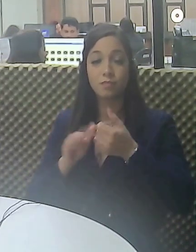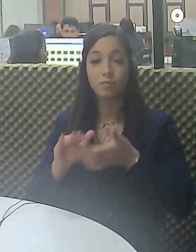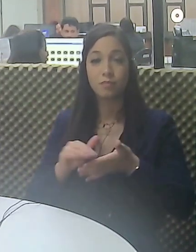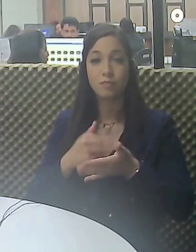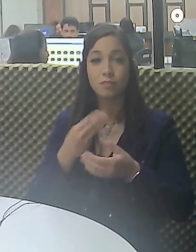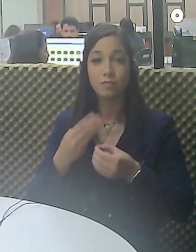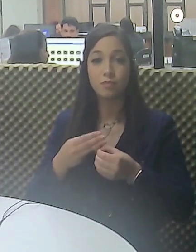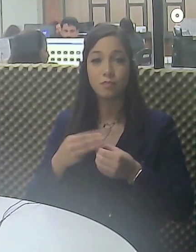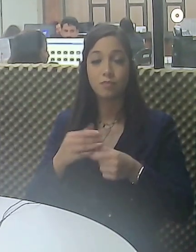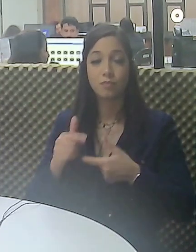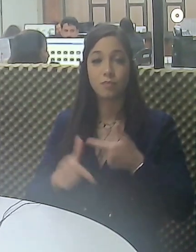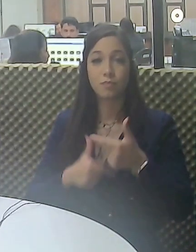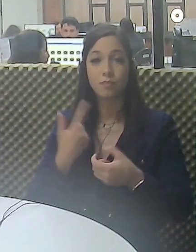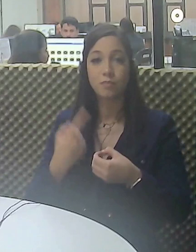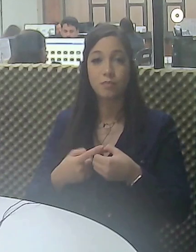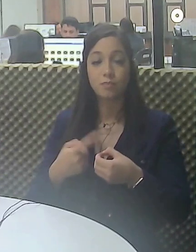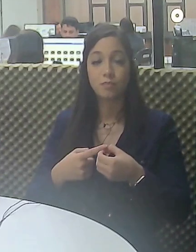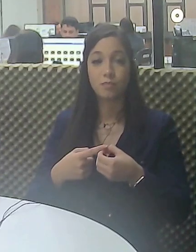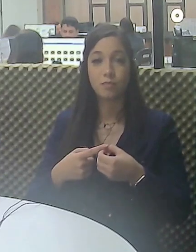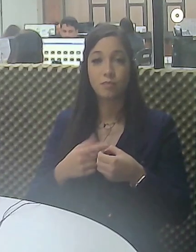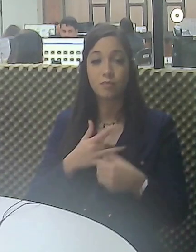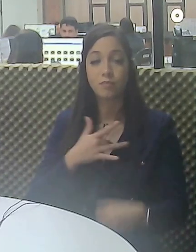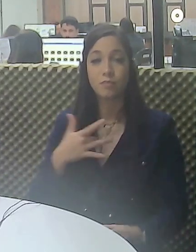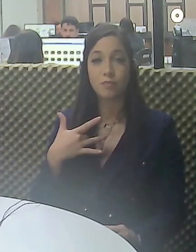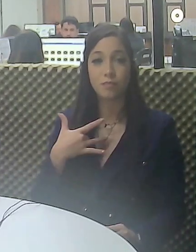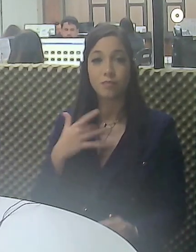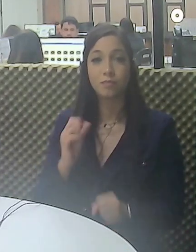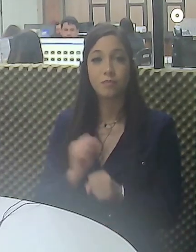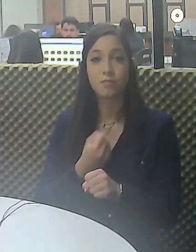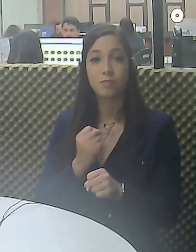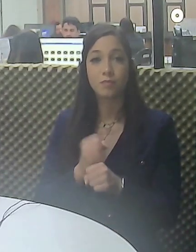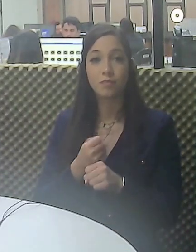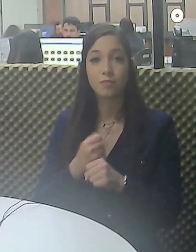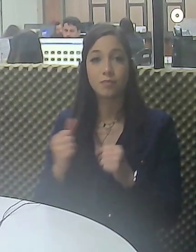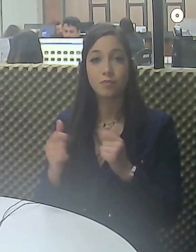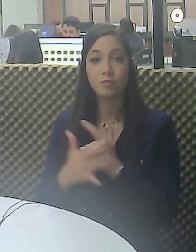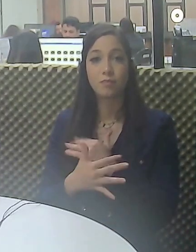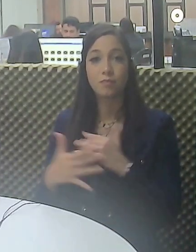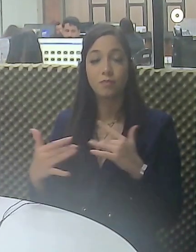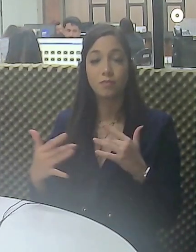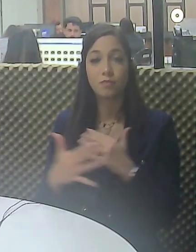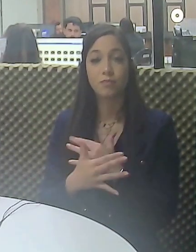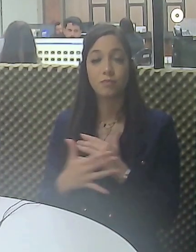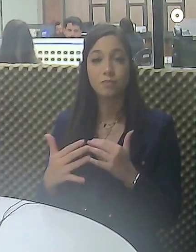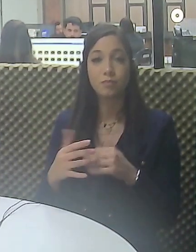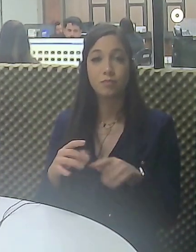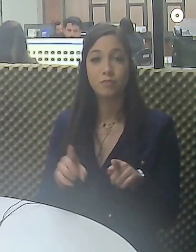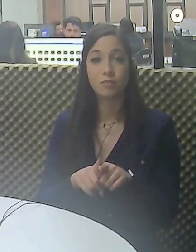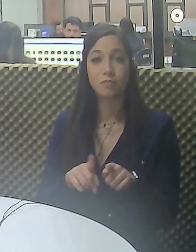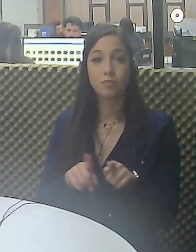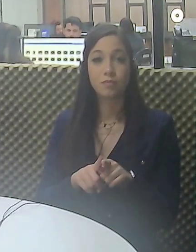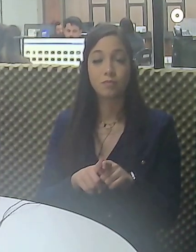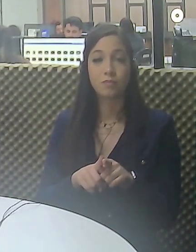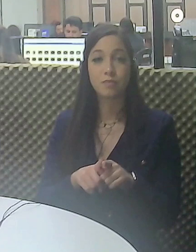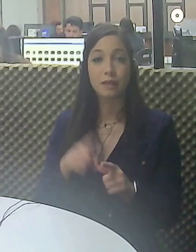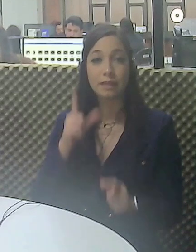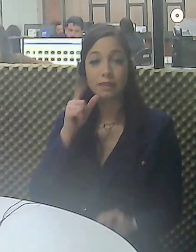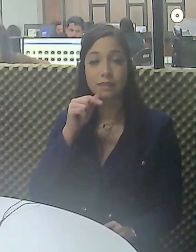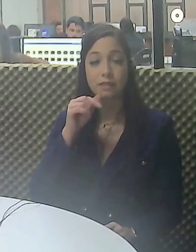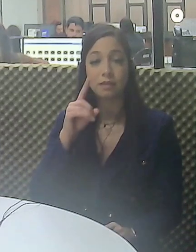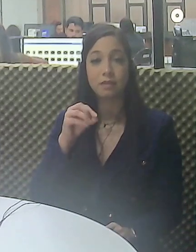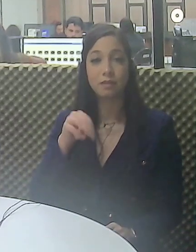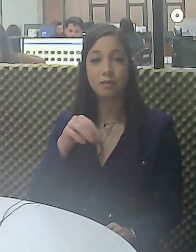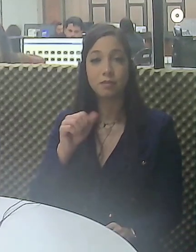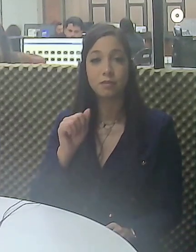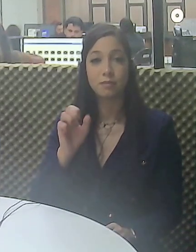Secretarias Municipais de Serviços Urbanos, Saúde, Obras e Trânsito e Transportes, além do Departamento Municipal de Água e